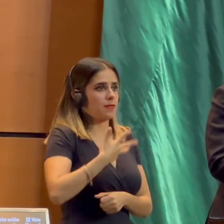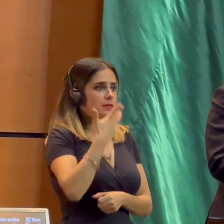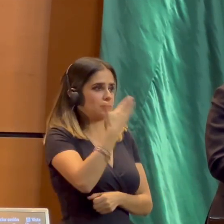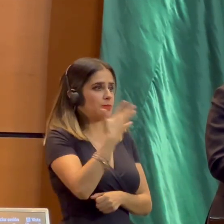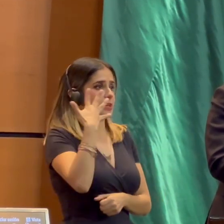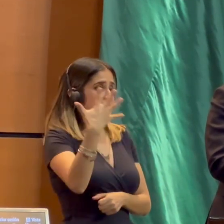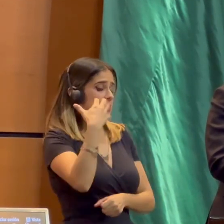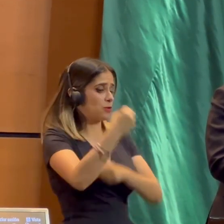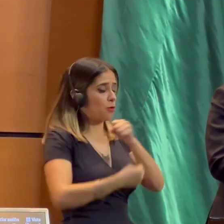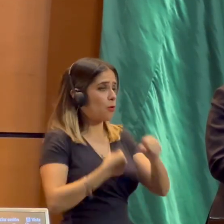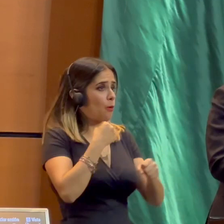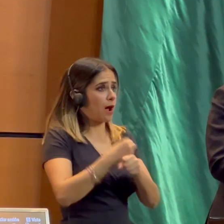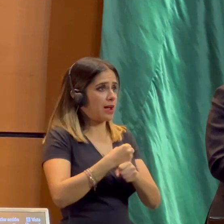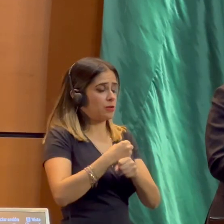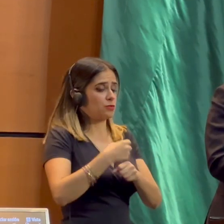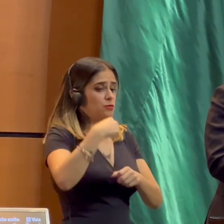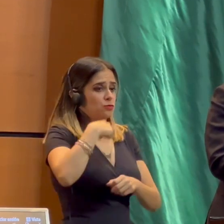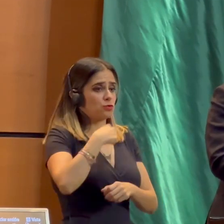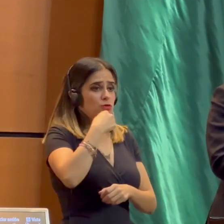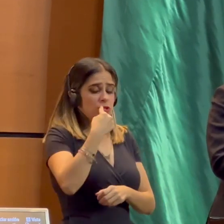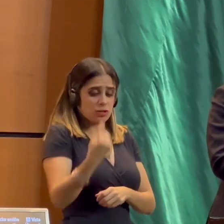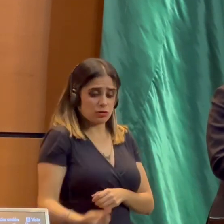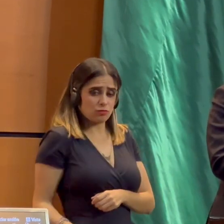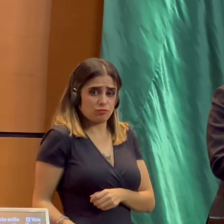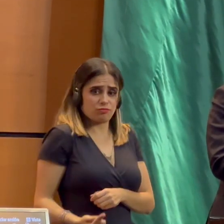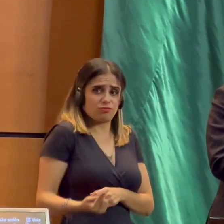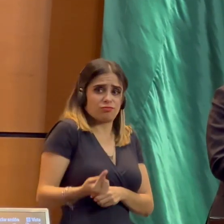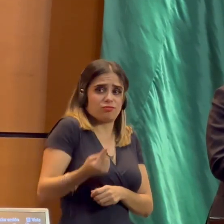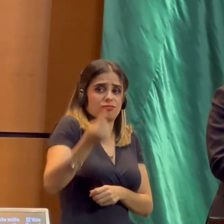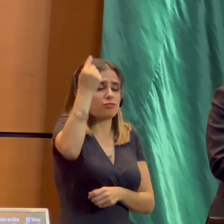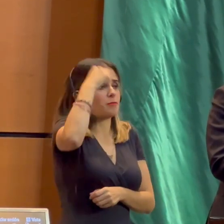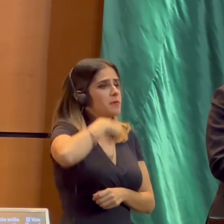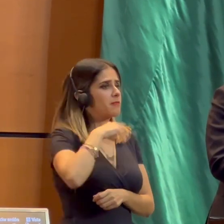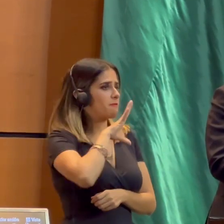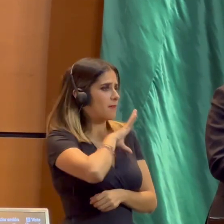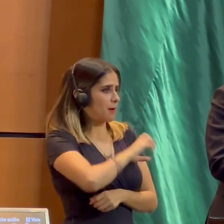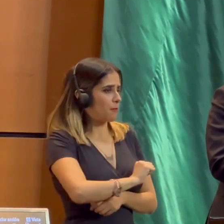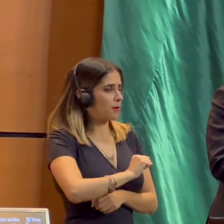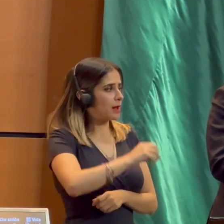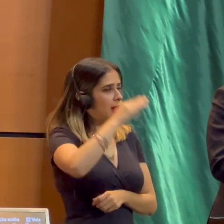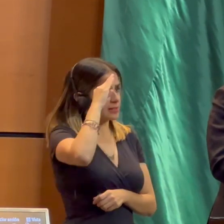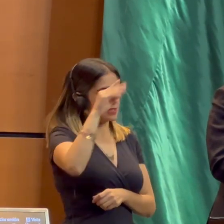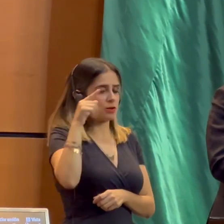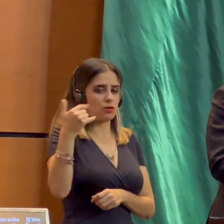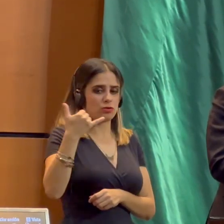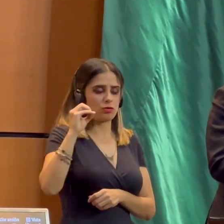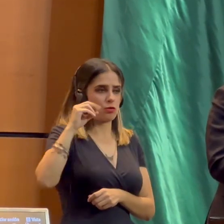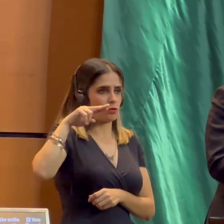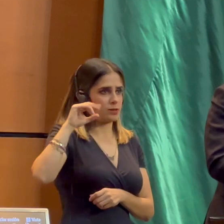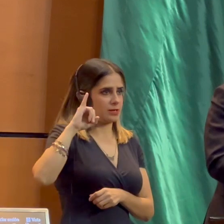UFO の第一人者である矢追純一さんの UFO 番組を見ていました。